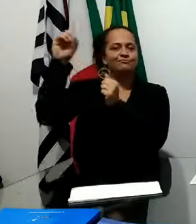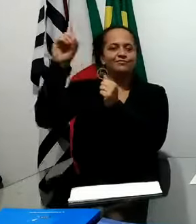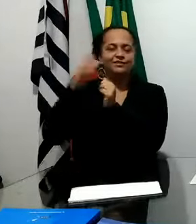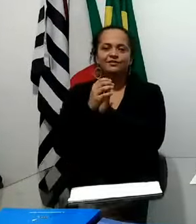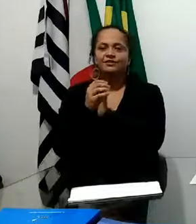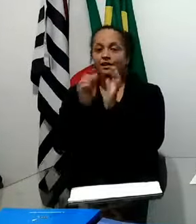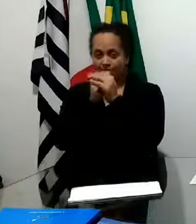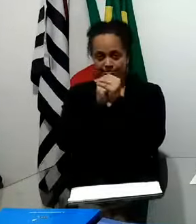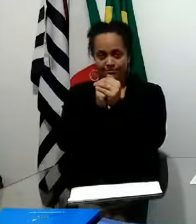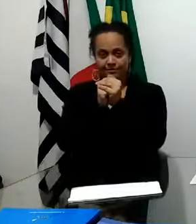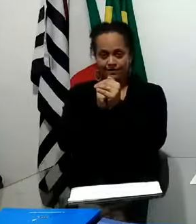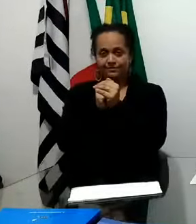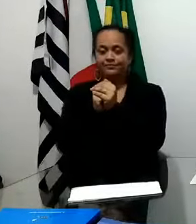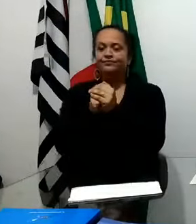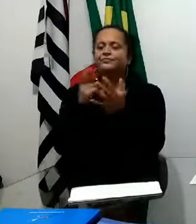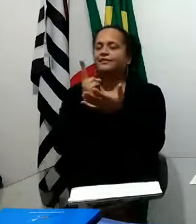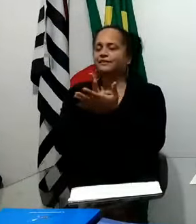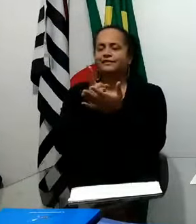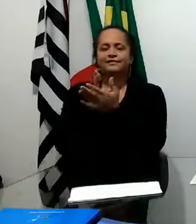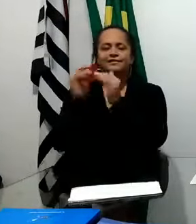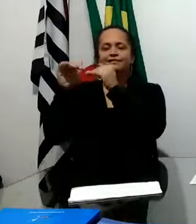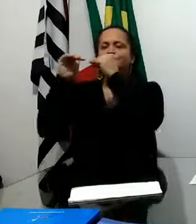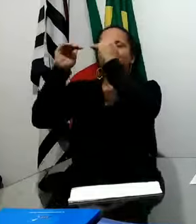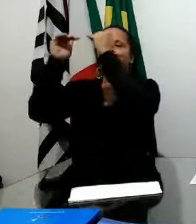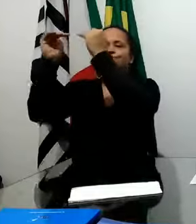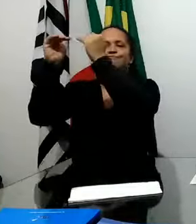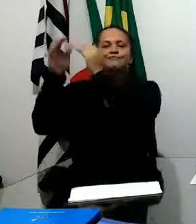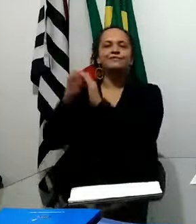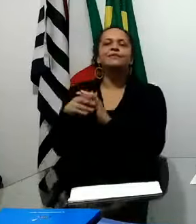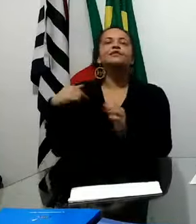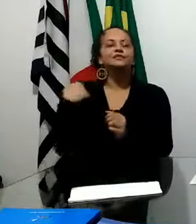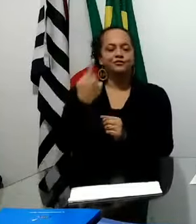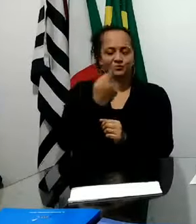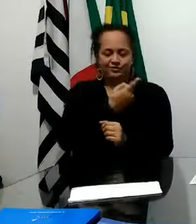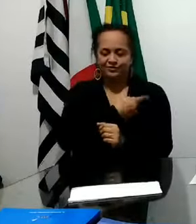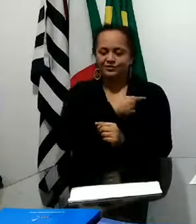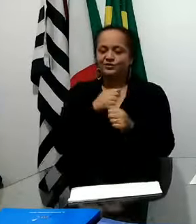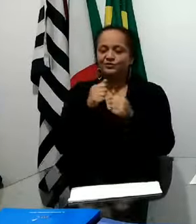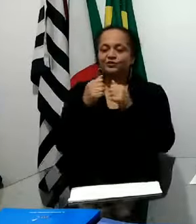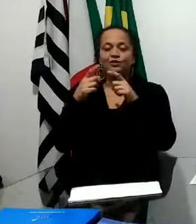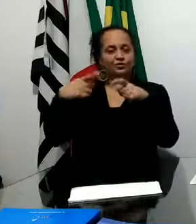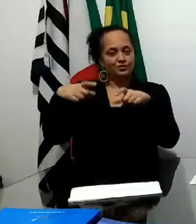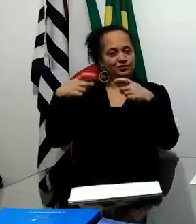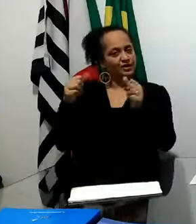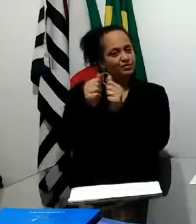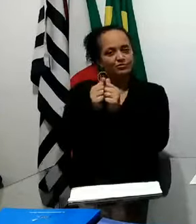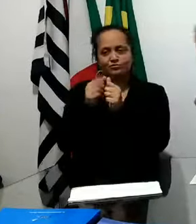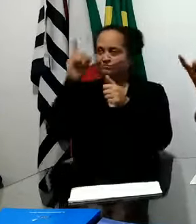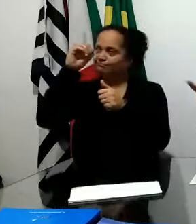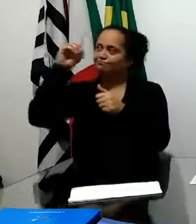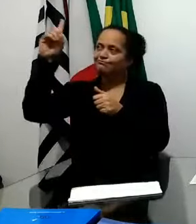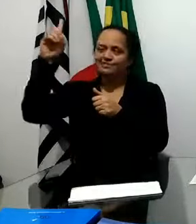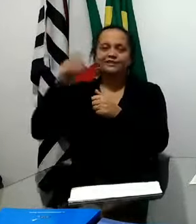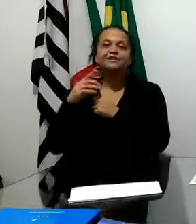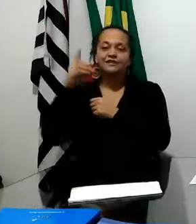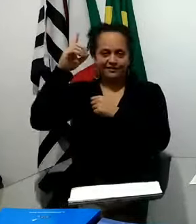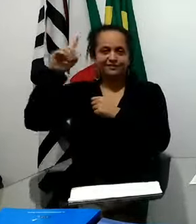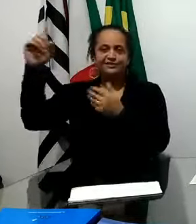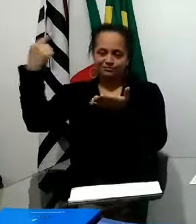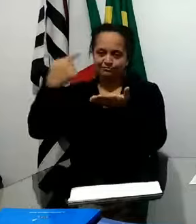Amém? Acima de todo principado e potestade. Então esse é o nosso lugar. E Deus tem um propósito para ter nos colocado neste